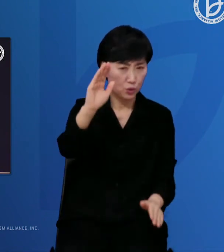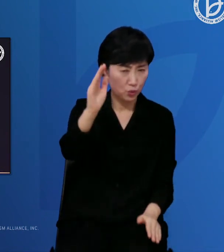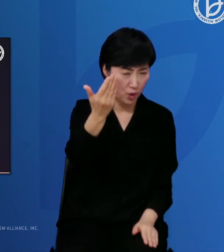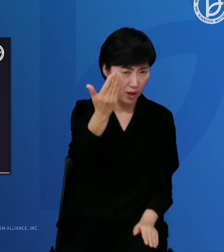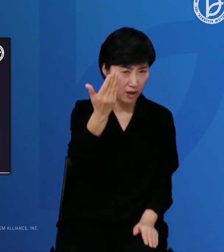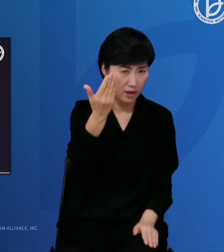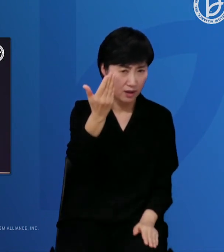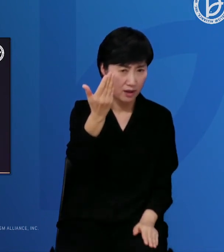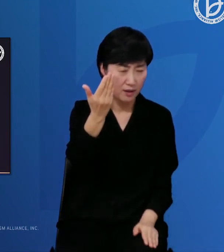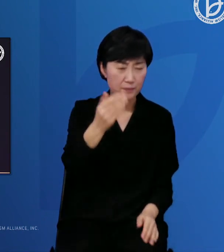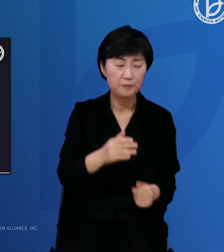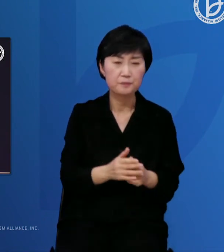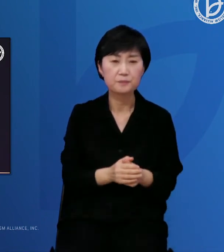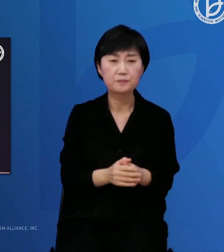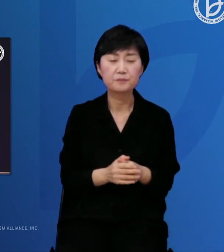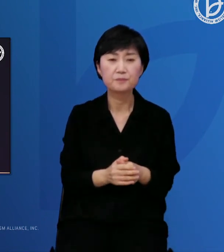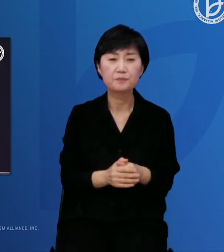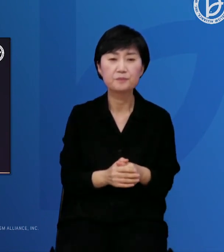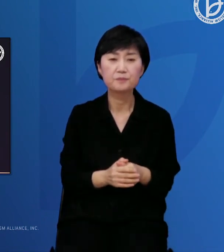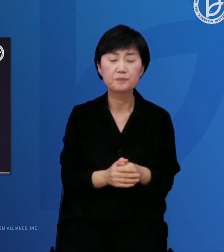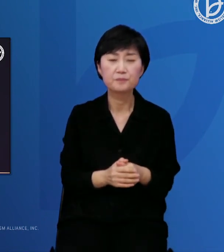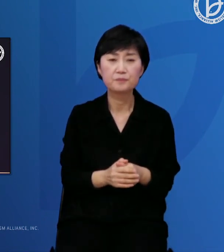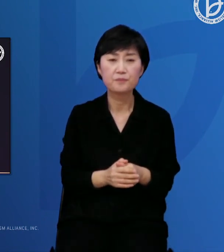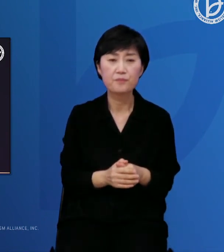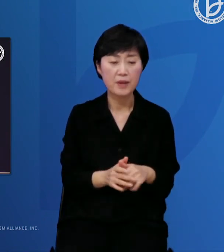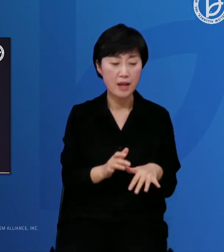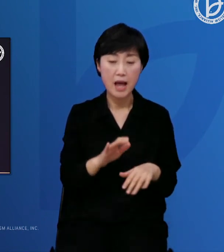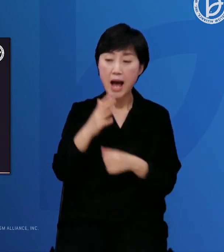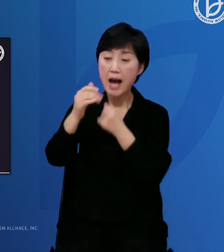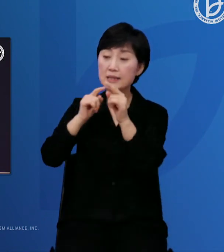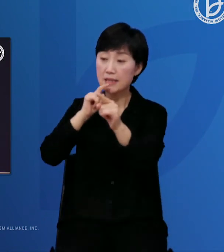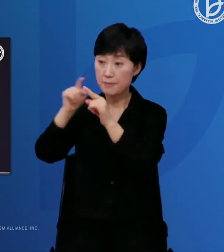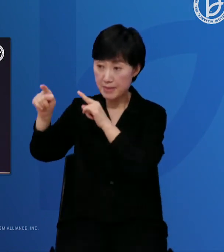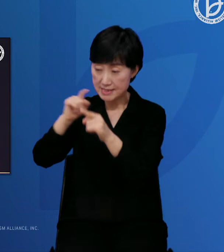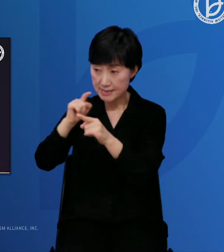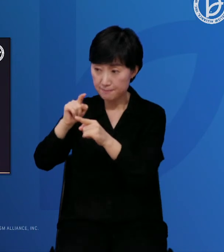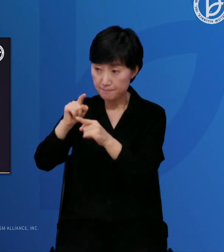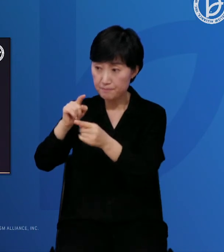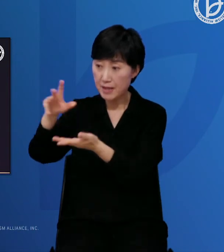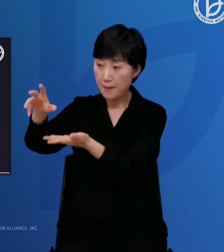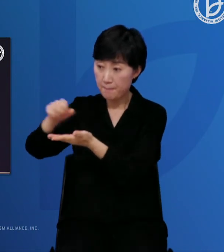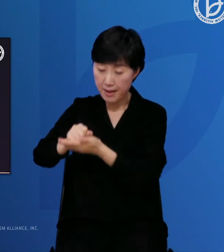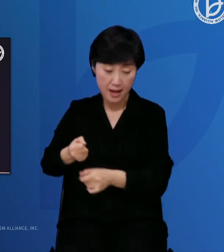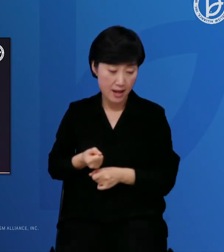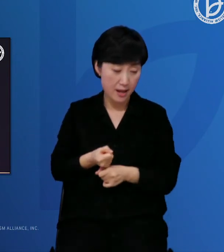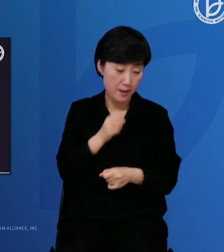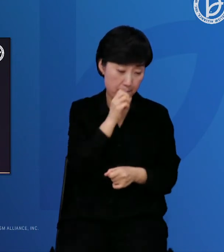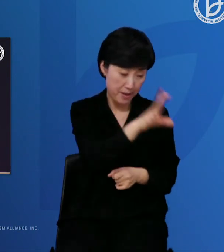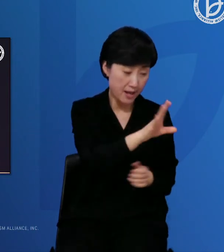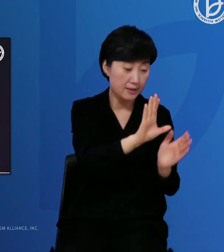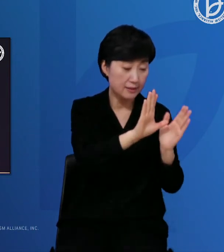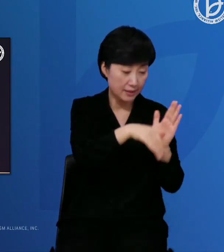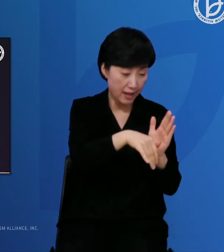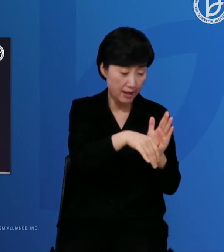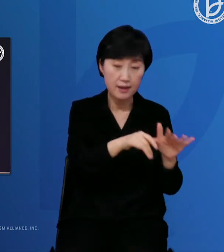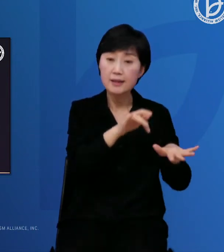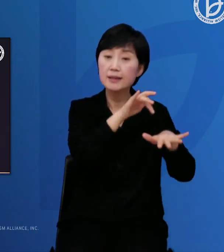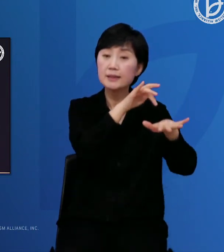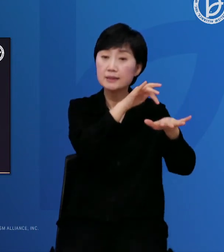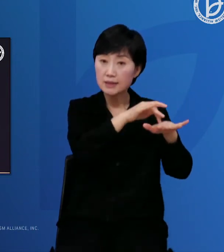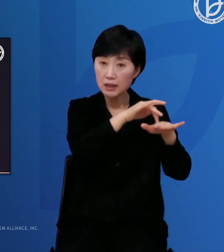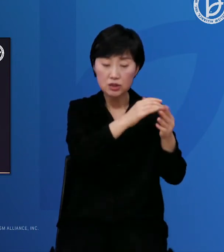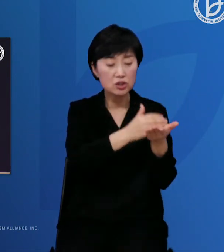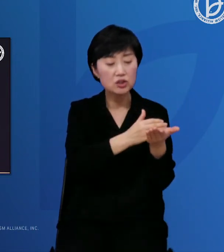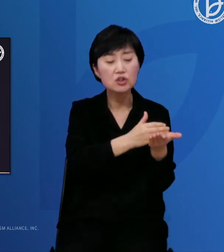뭐라고 돼 있죠? What does it say here? 마귀는 떠나고 천사들이 수종되니라. Then the devil left him, and